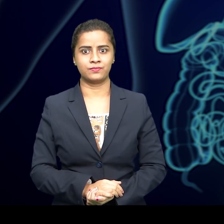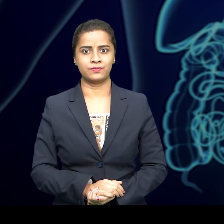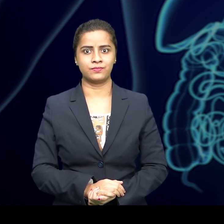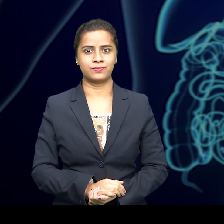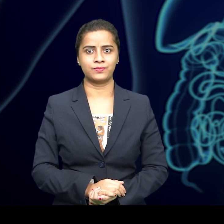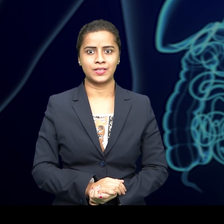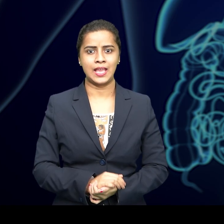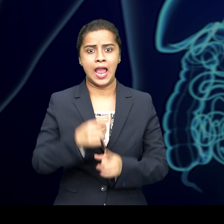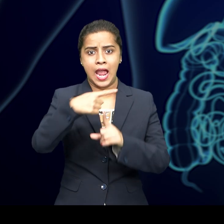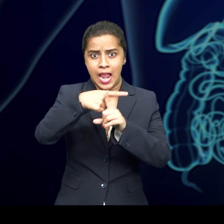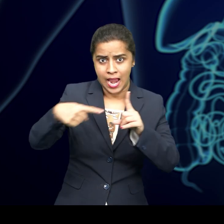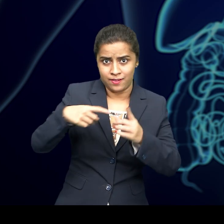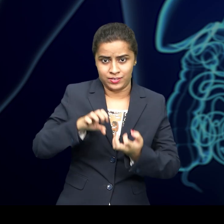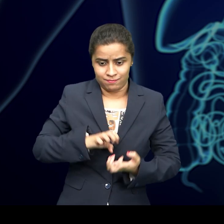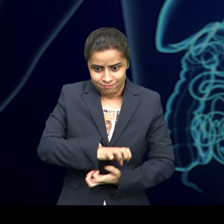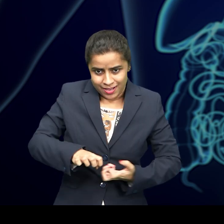काइमा।